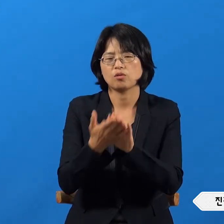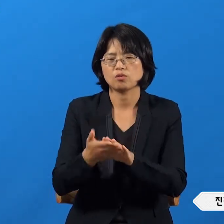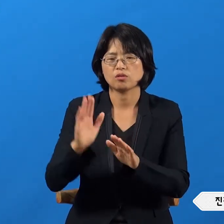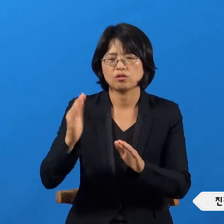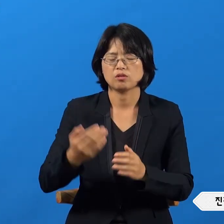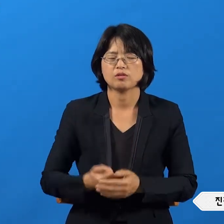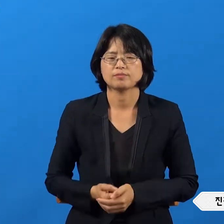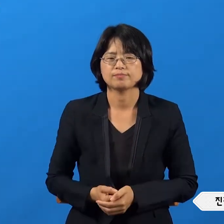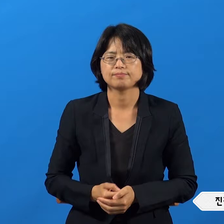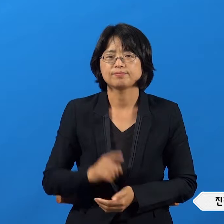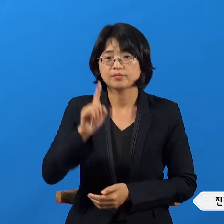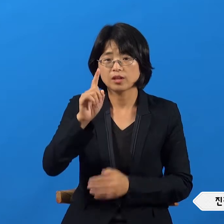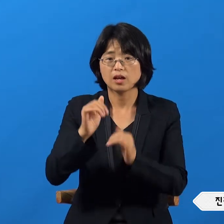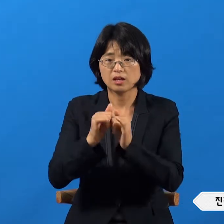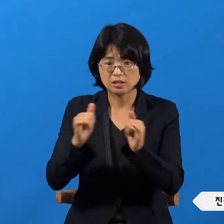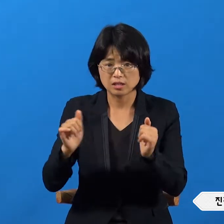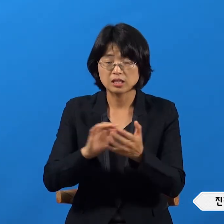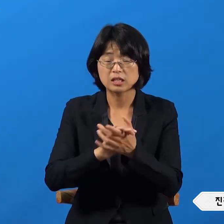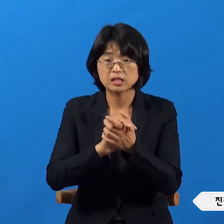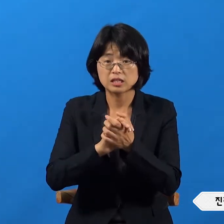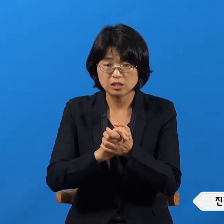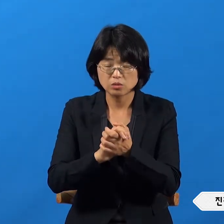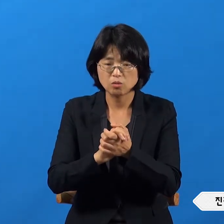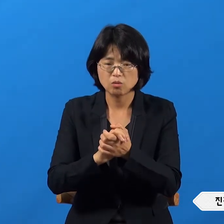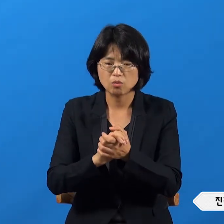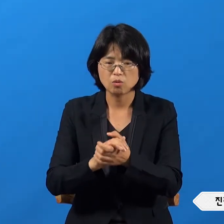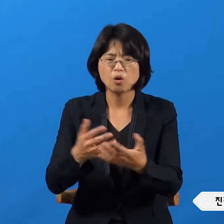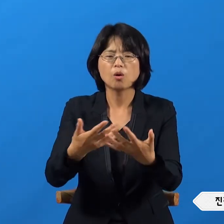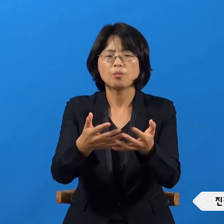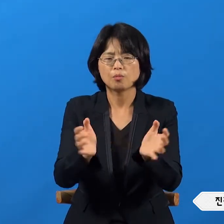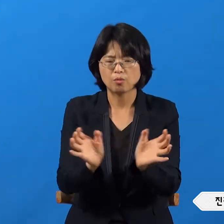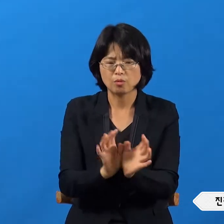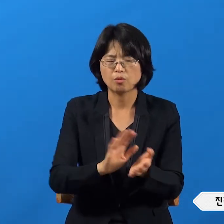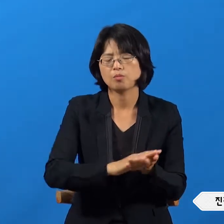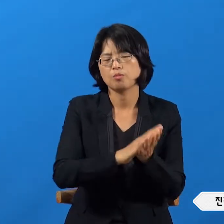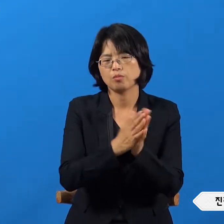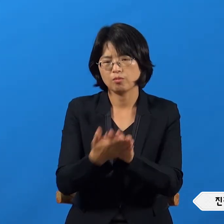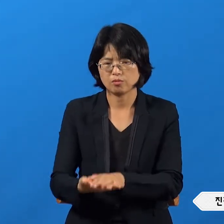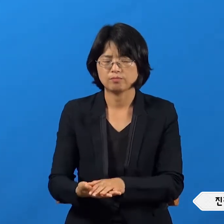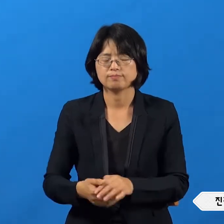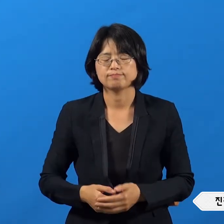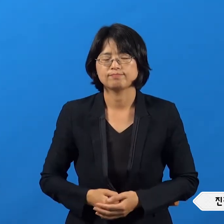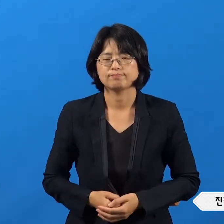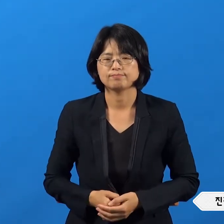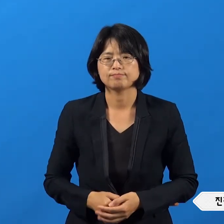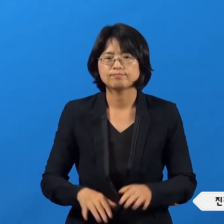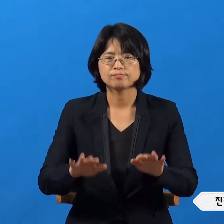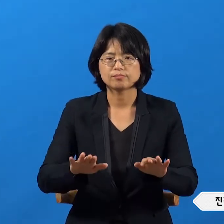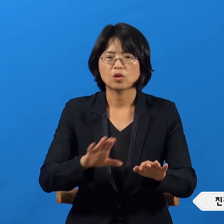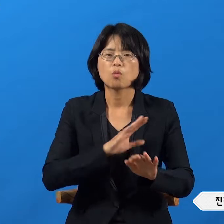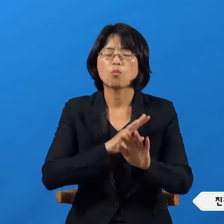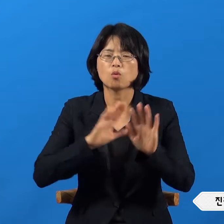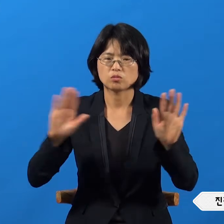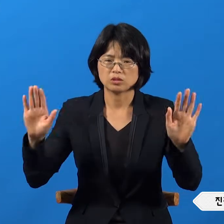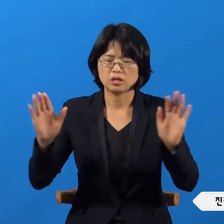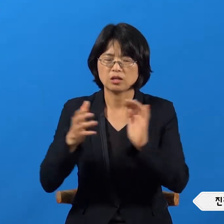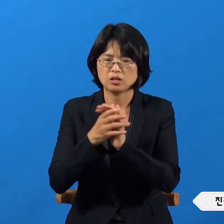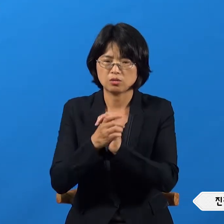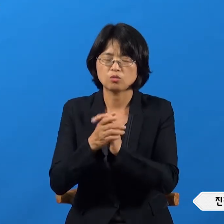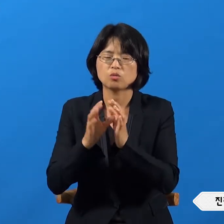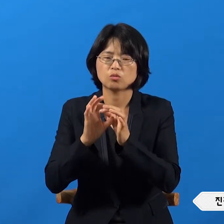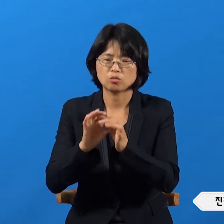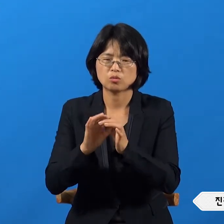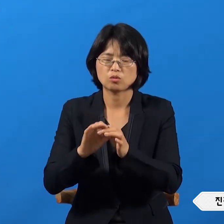그 공동체를 변화시키는 경험들. 오늘 모세의 기도를 통해서 그 온 사람들이